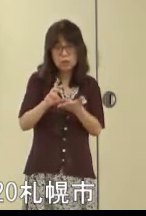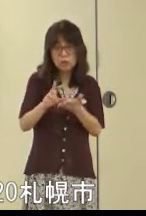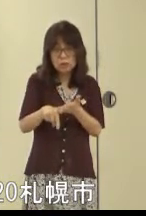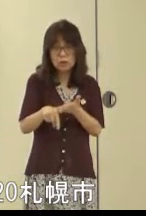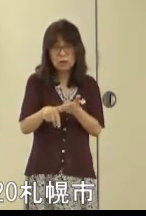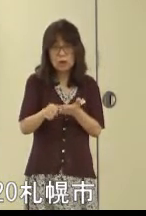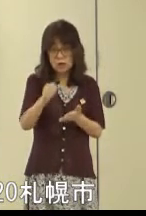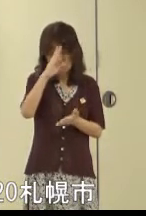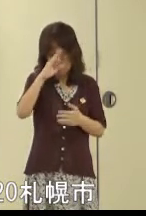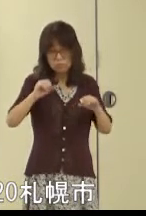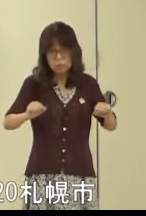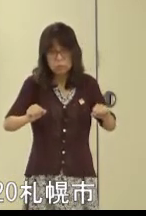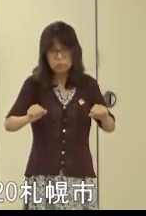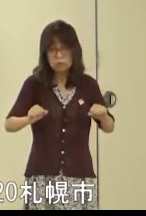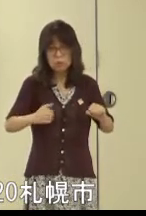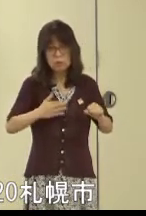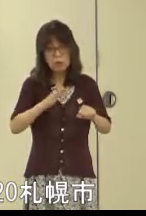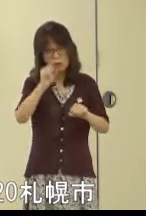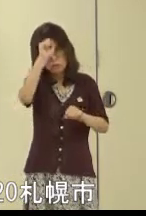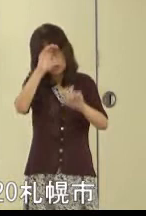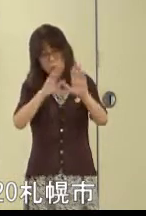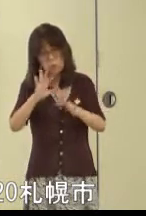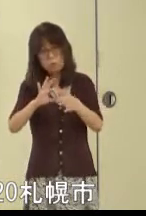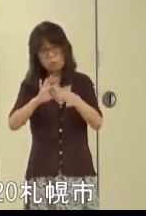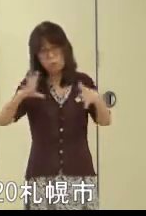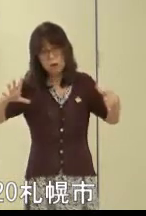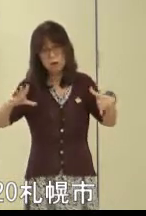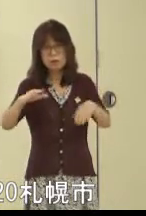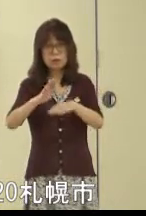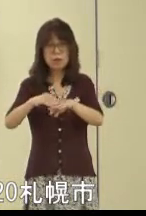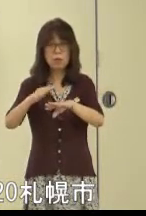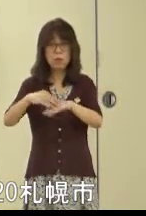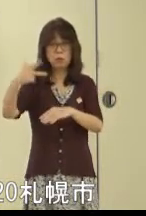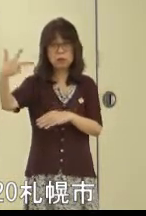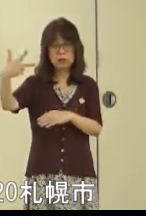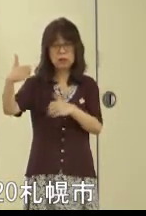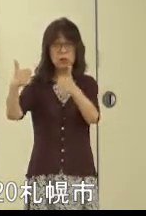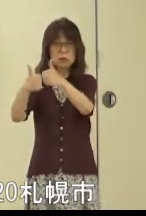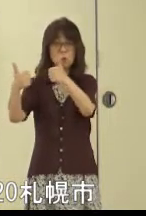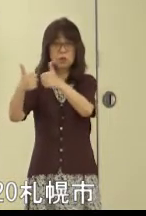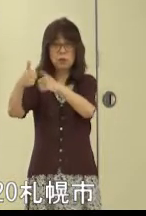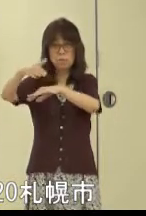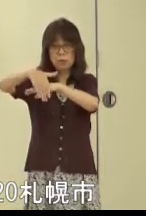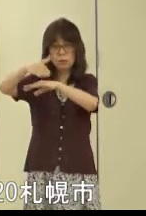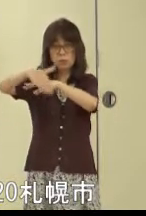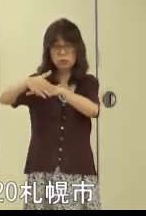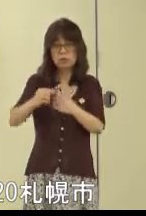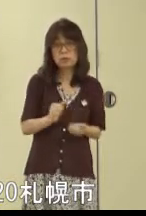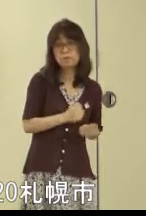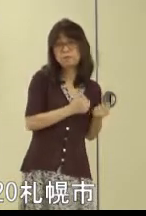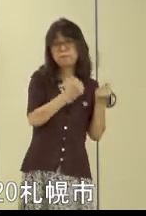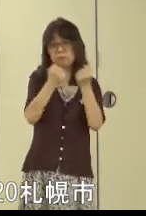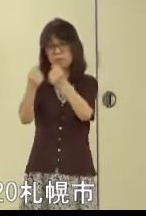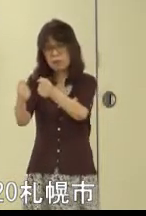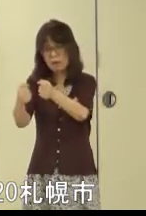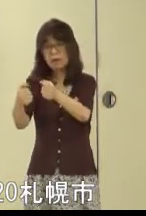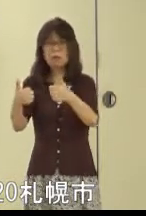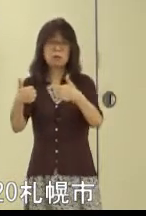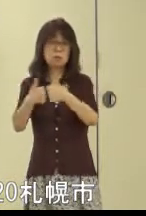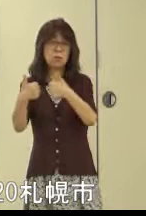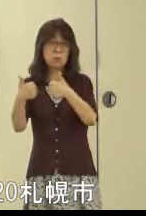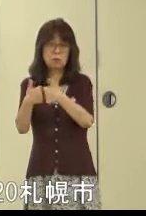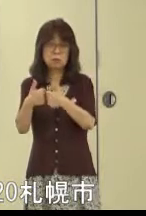かかわらず札幌市の相談窓口の方にご連絡を頂きたいというふうに思います今